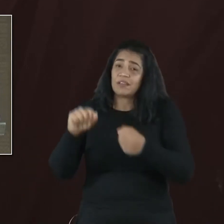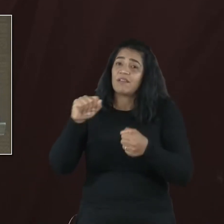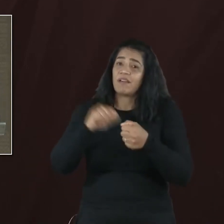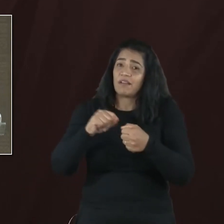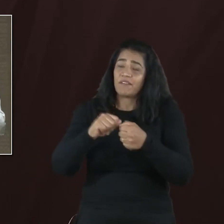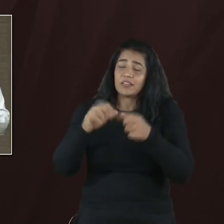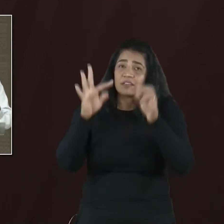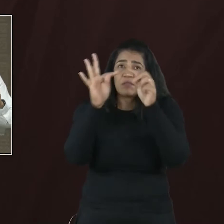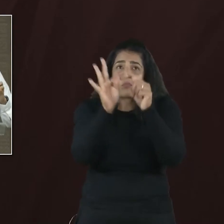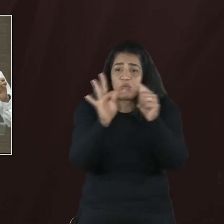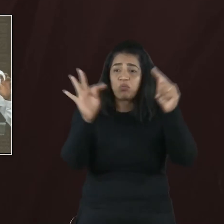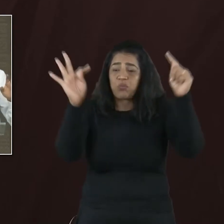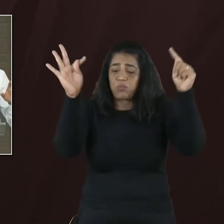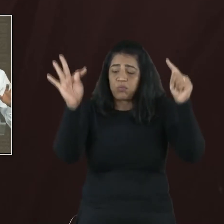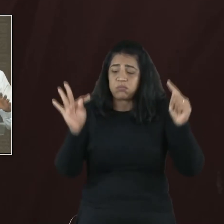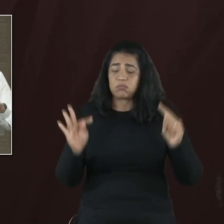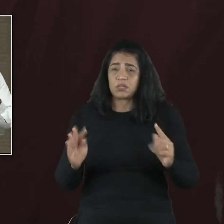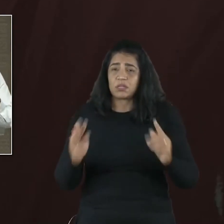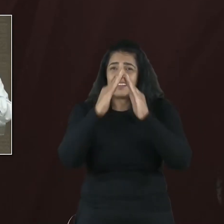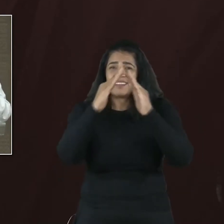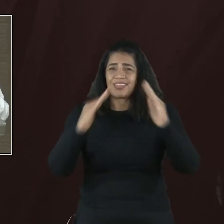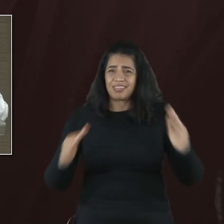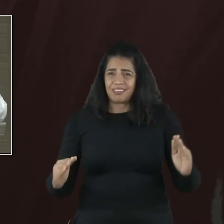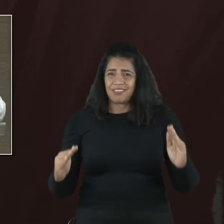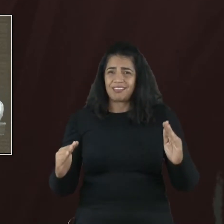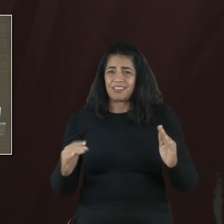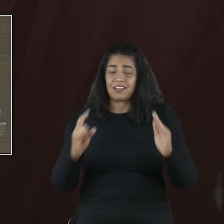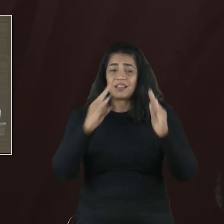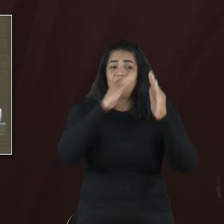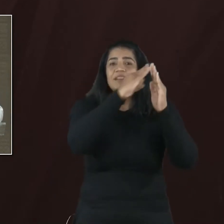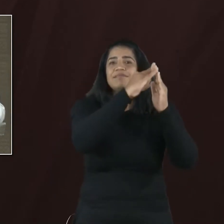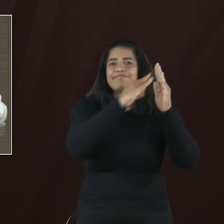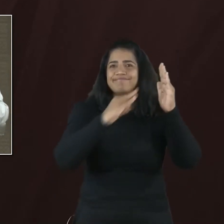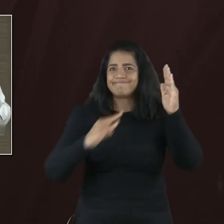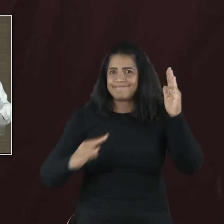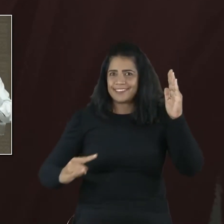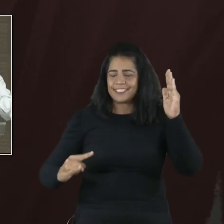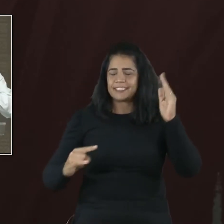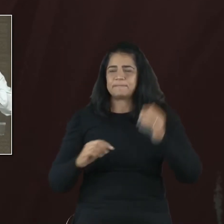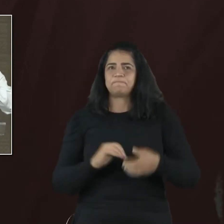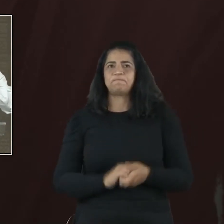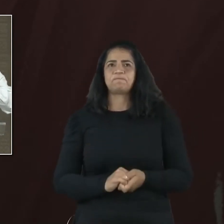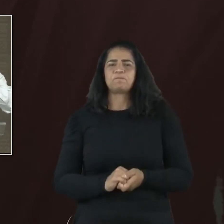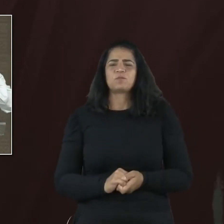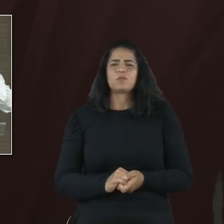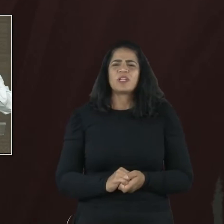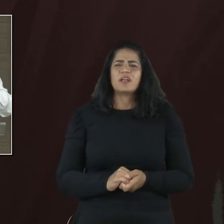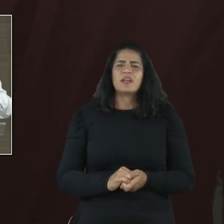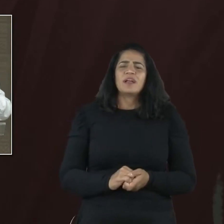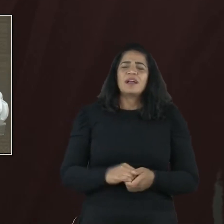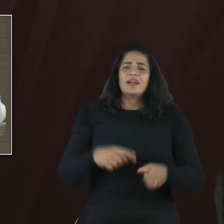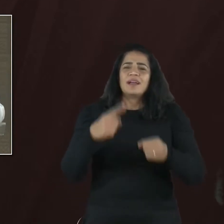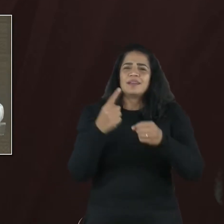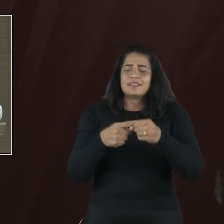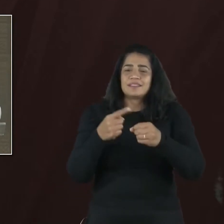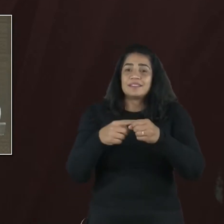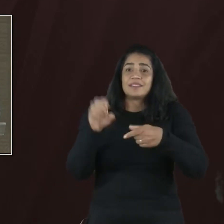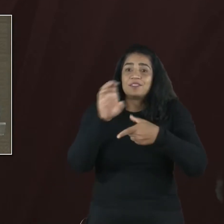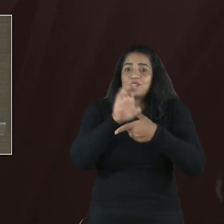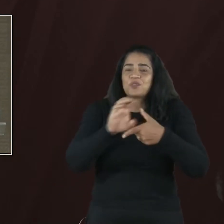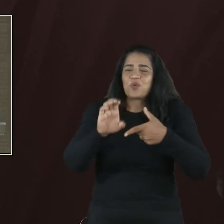vocês sabem, o Corinto era um lugar também de se fazer era um lugar muito famoso de